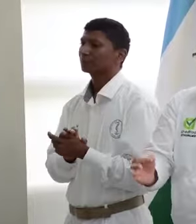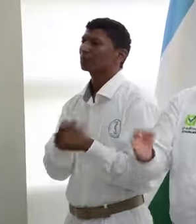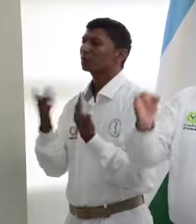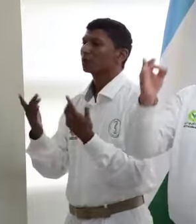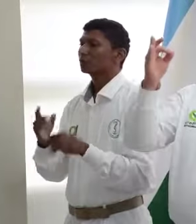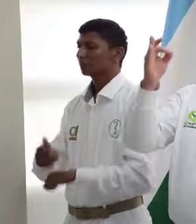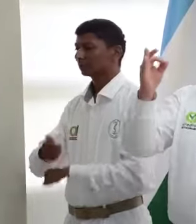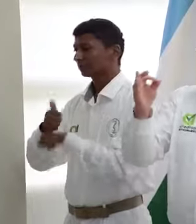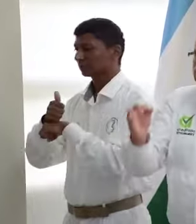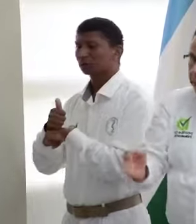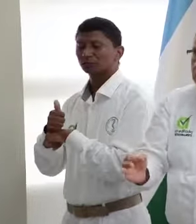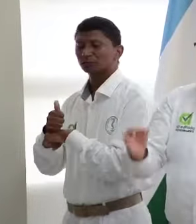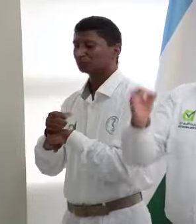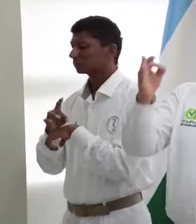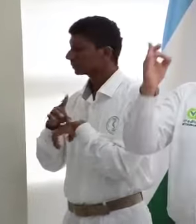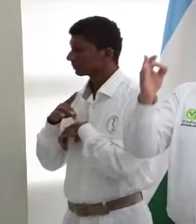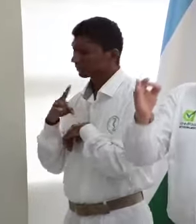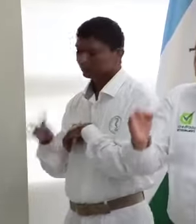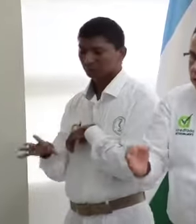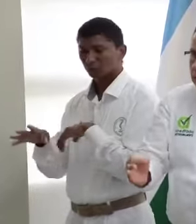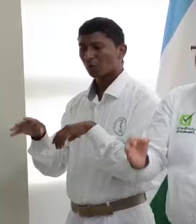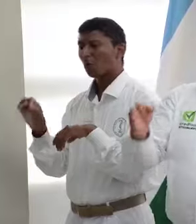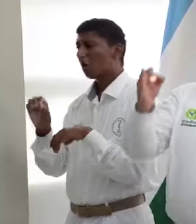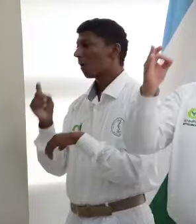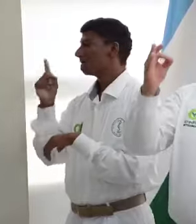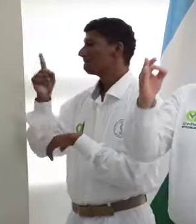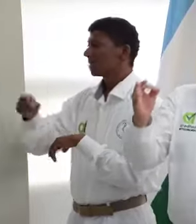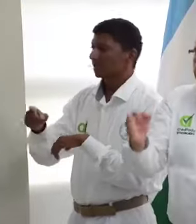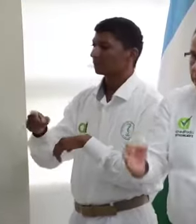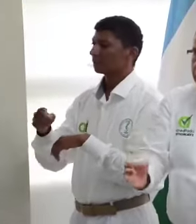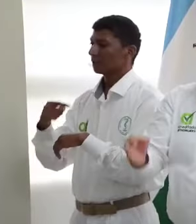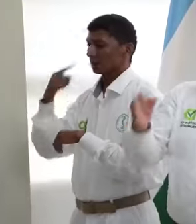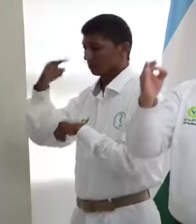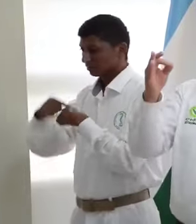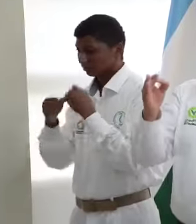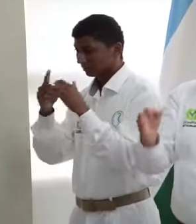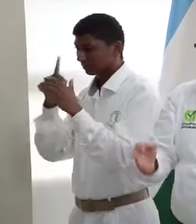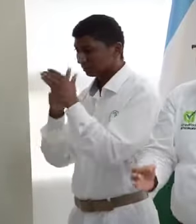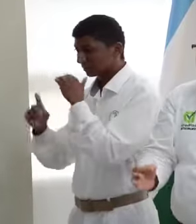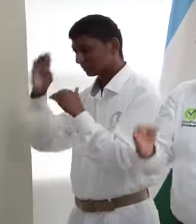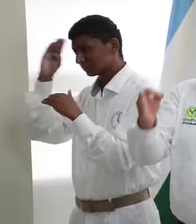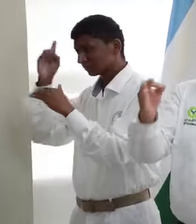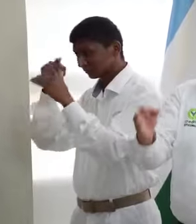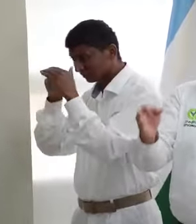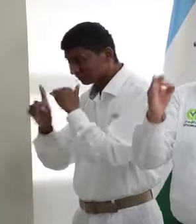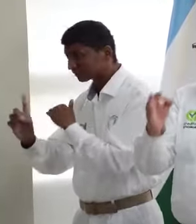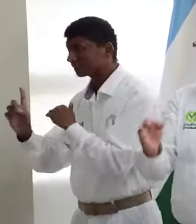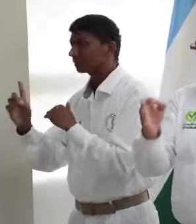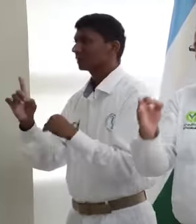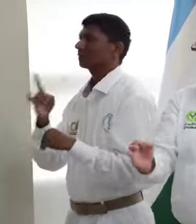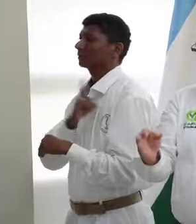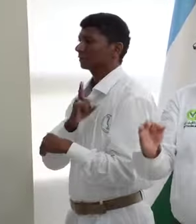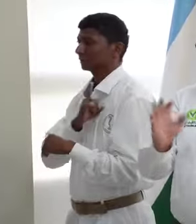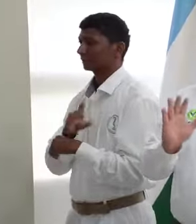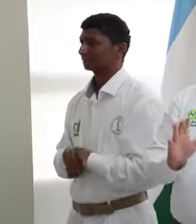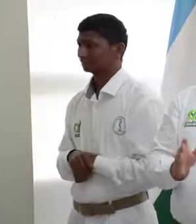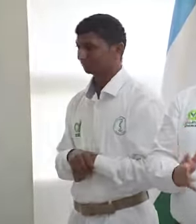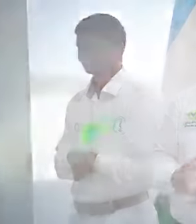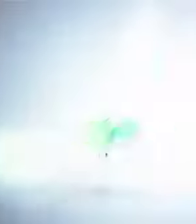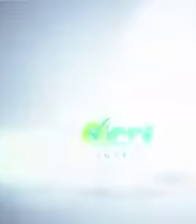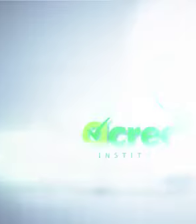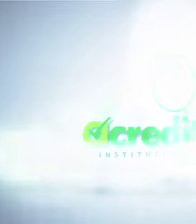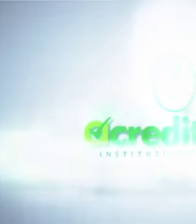Como rector, no permito ni autorizo que la fuerza pública, y mucho menos en el ESMAD, ingrese al campus universitario.